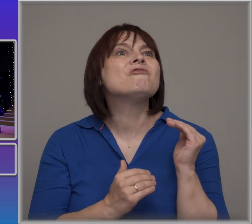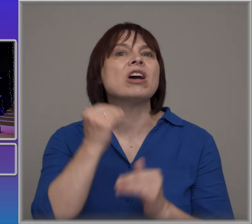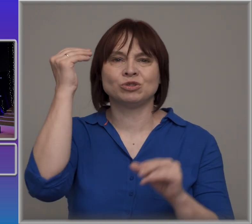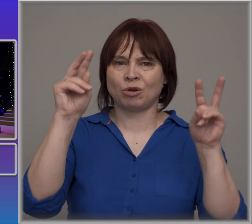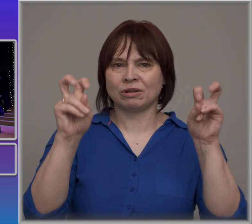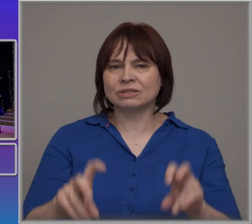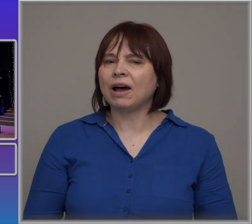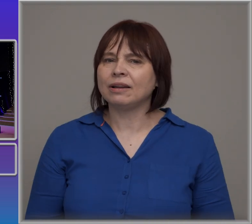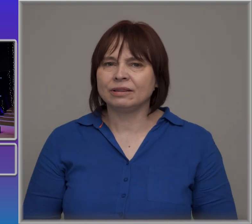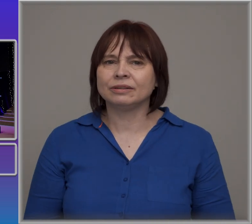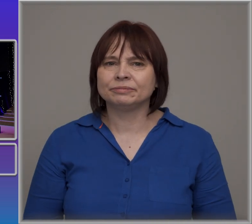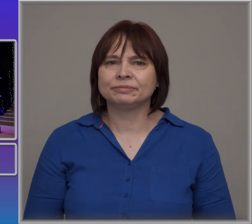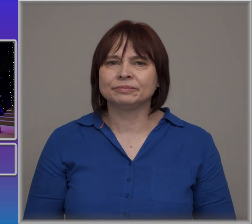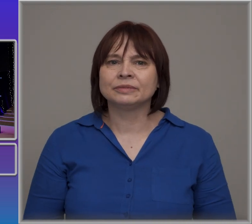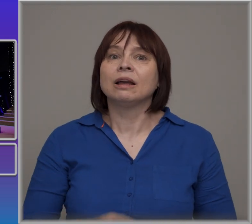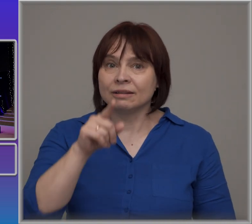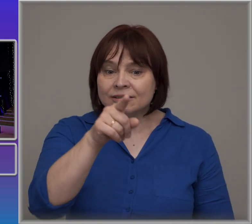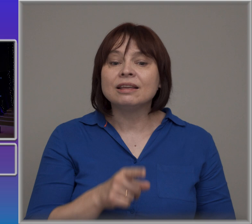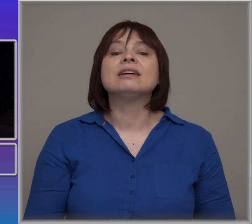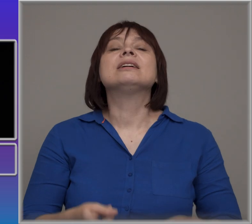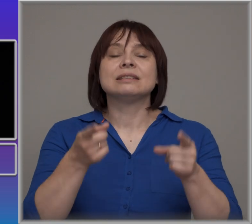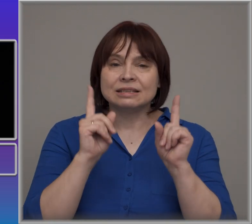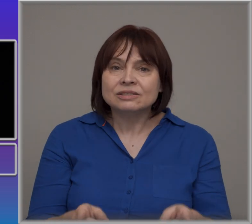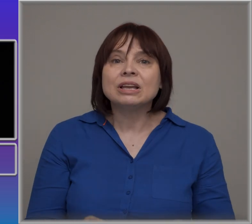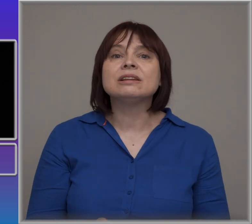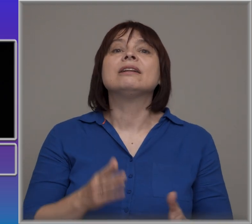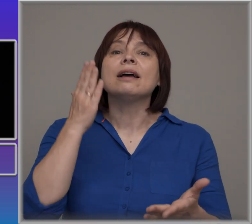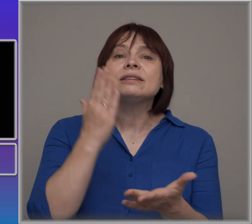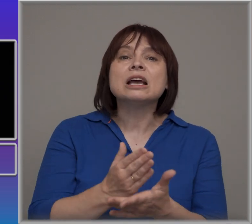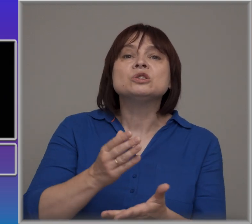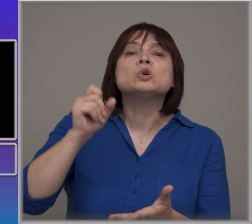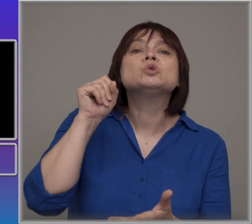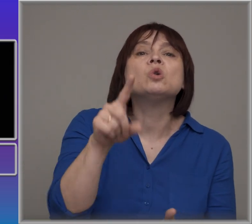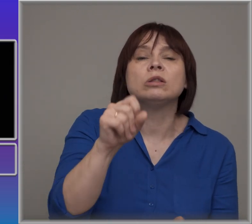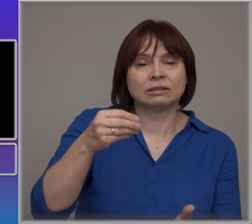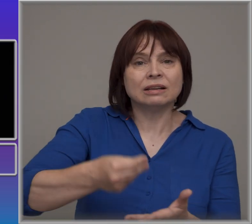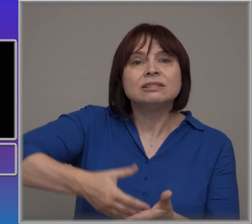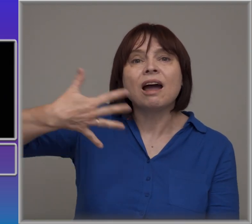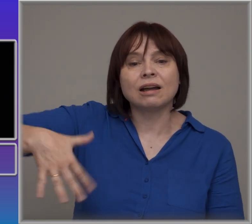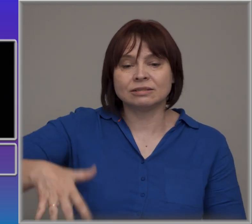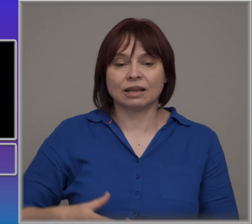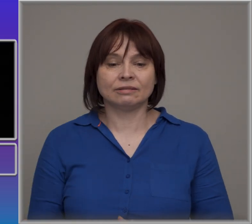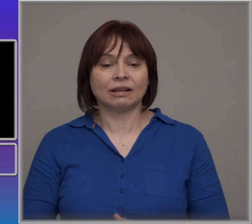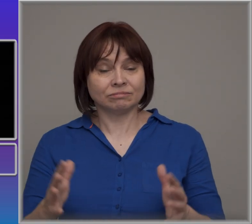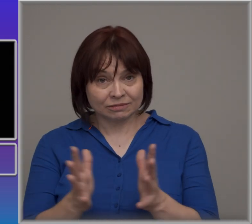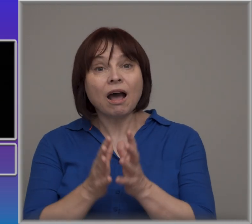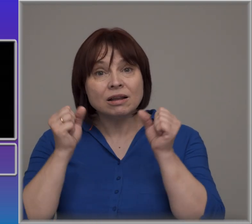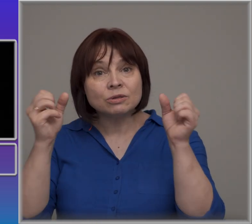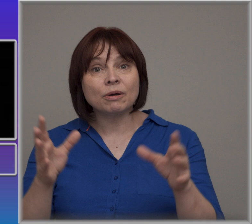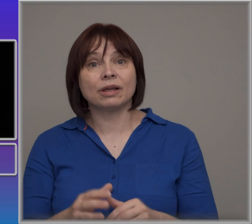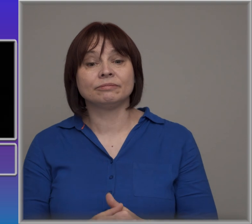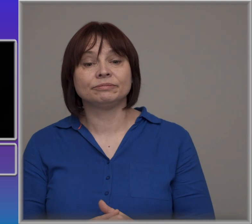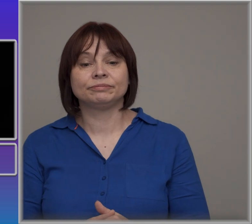суетится и суетится. И можно так сказать, для чего все это, если однажды тебя положат в могилу?